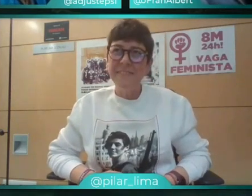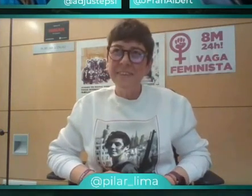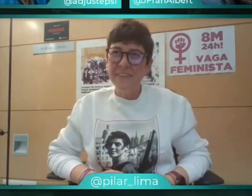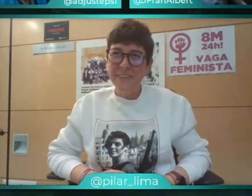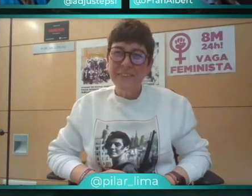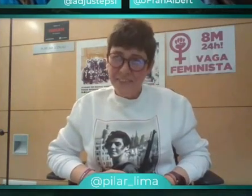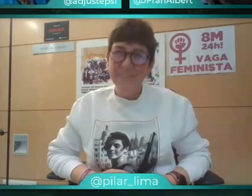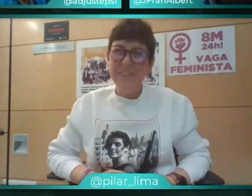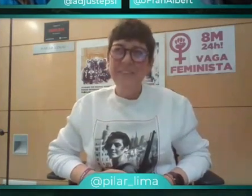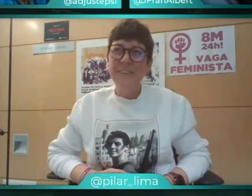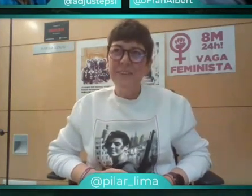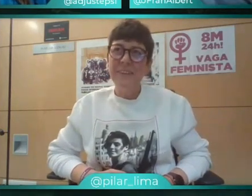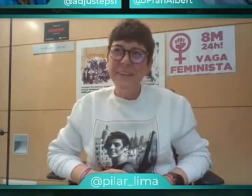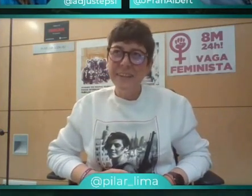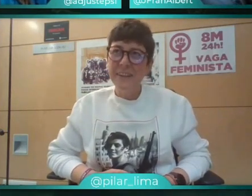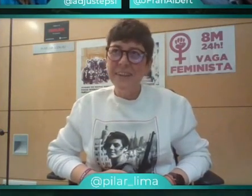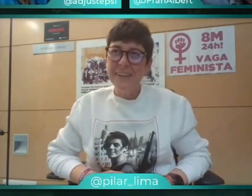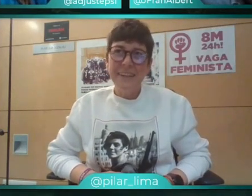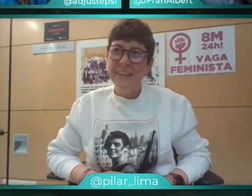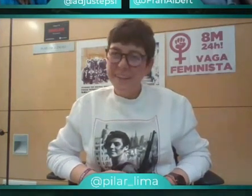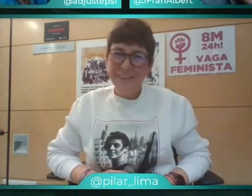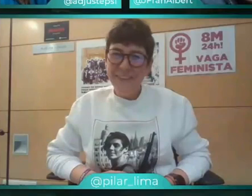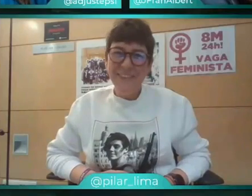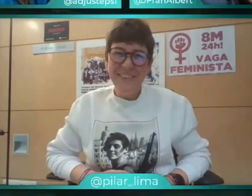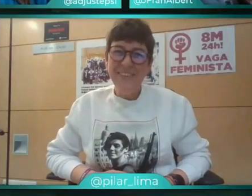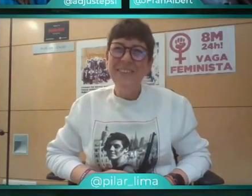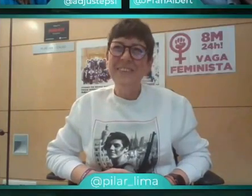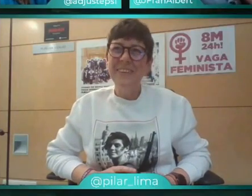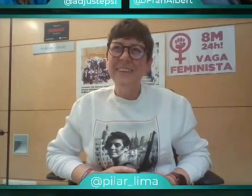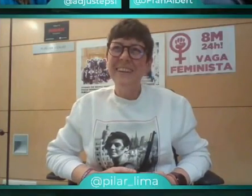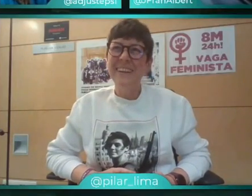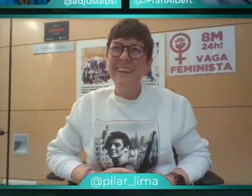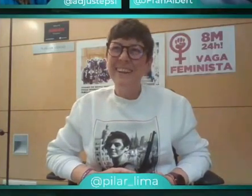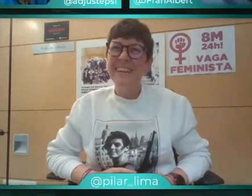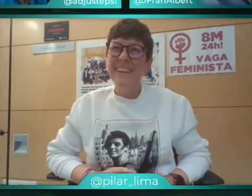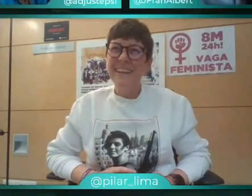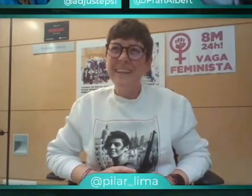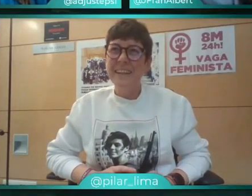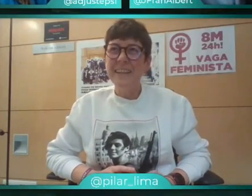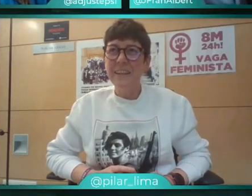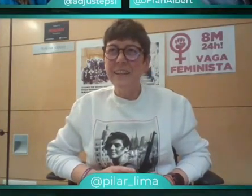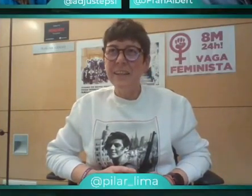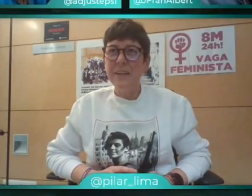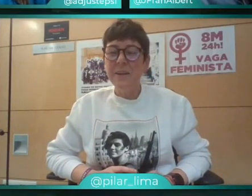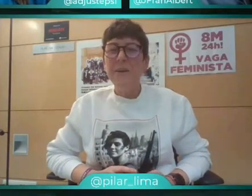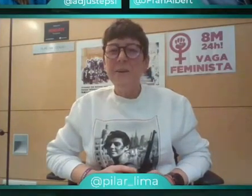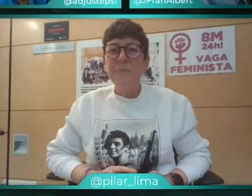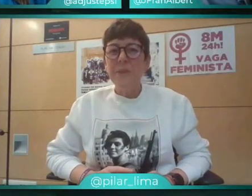que es imposible no no atender no Entonces yo digo ostras muy muy curioso La verdad